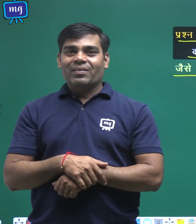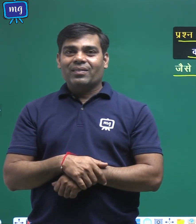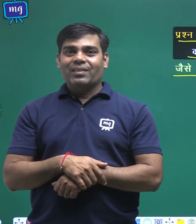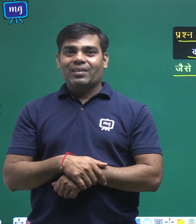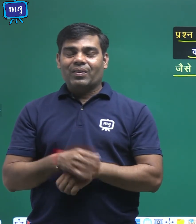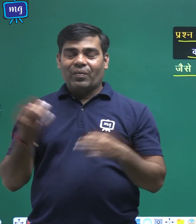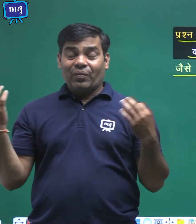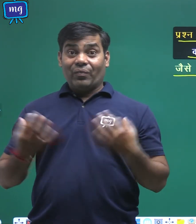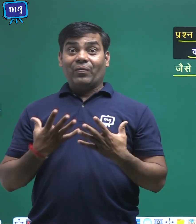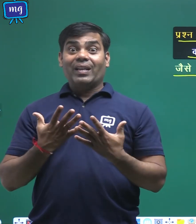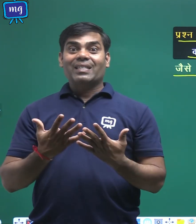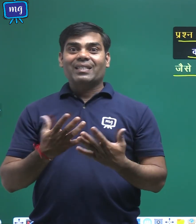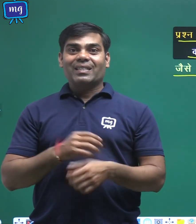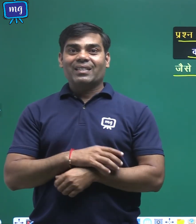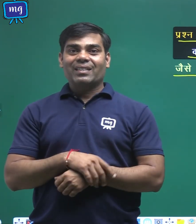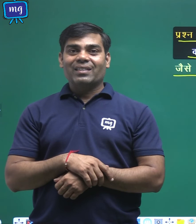ताजी,